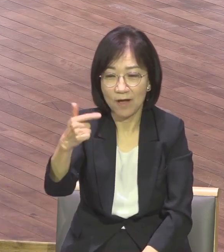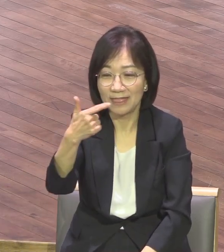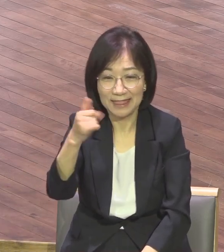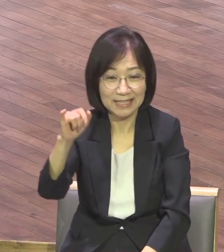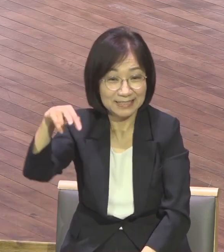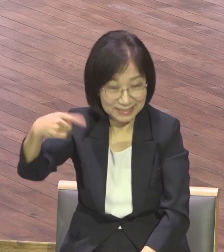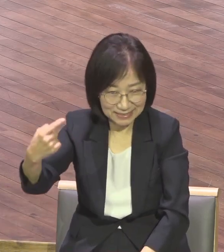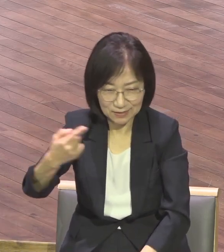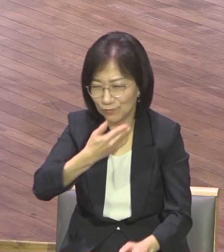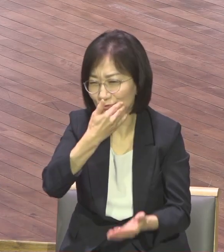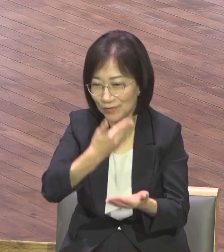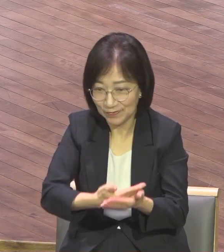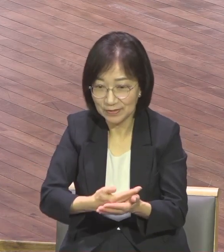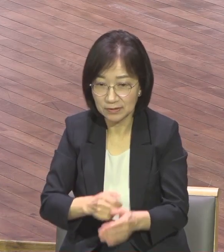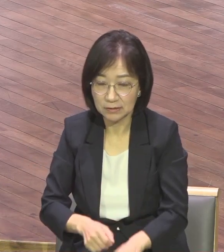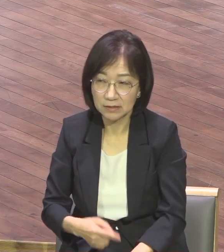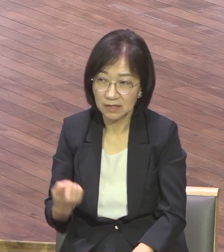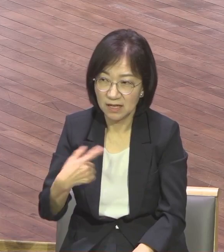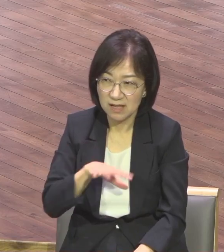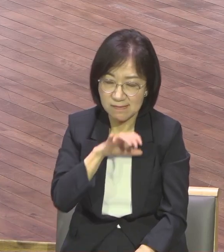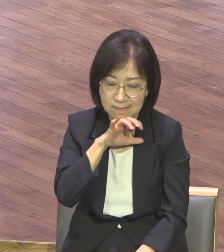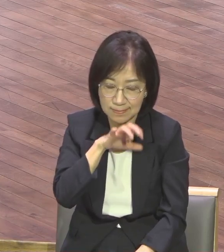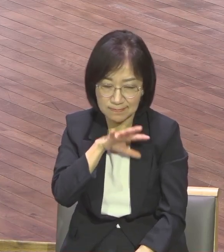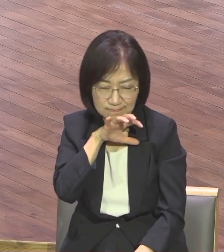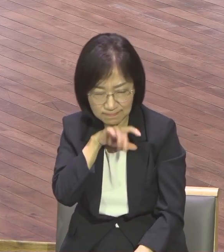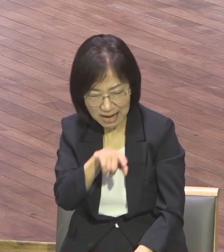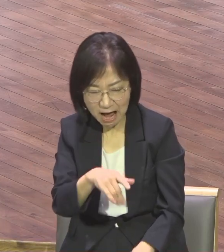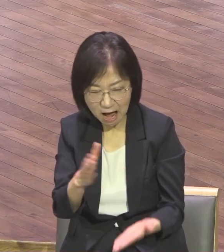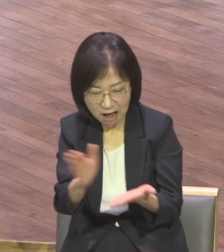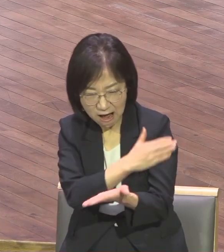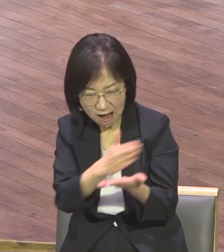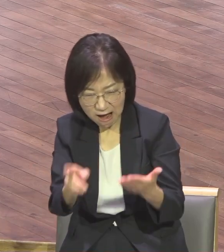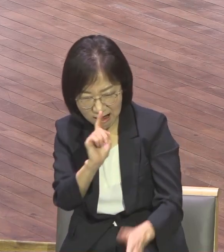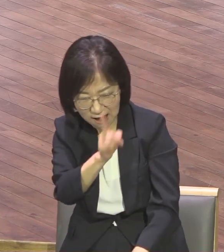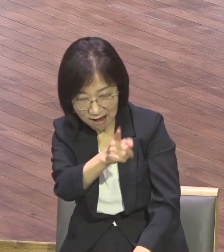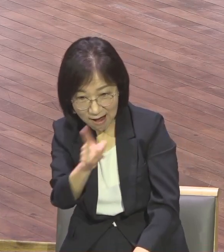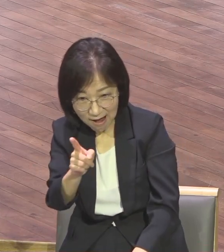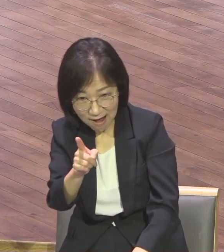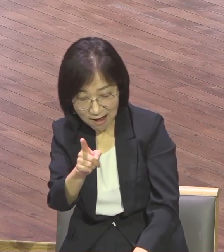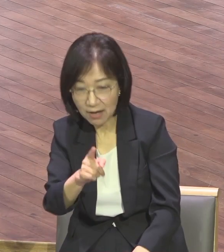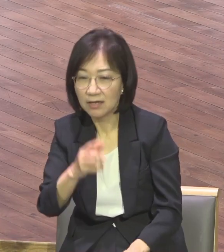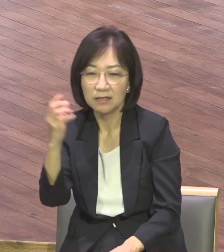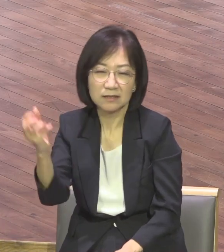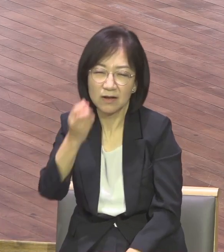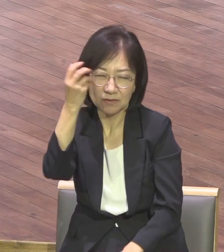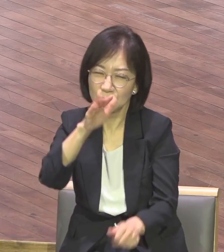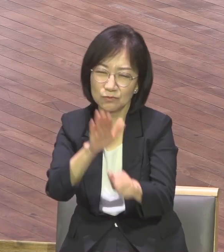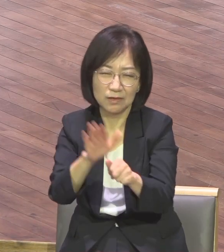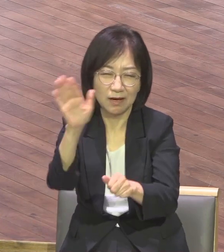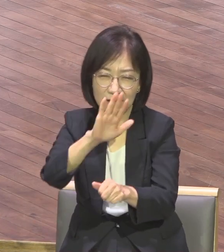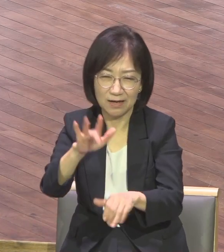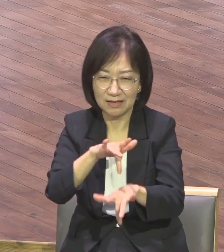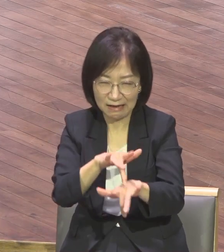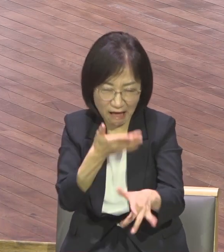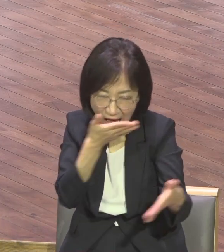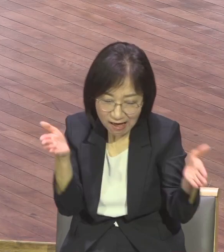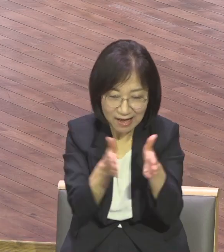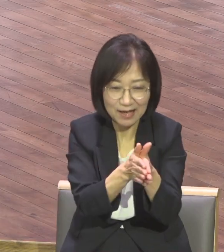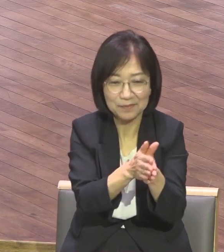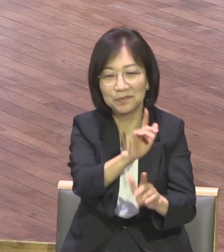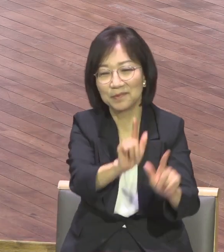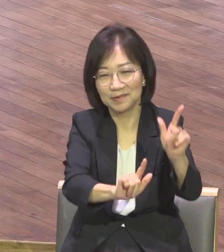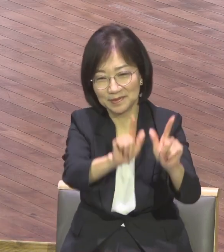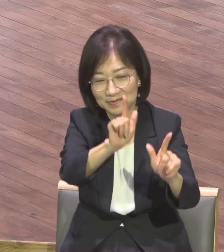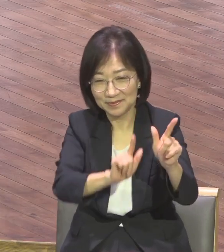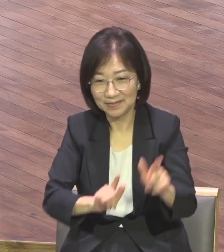않습니다. 불평하고 불만 가지고 판단하고 비판하고, 그 성령의 역사가 사단의 역사예요. 허감이 확